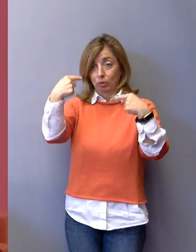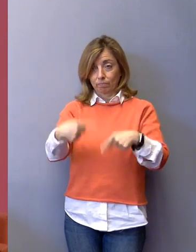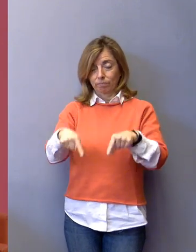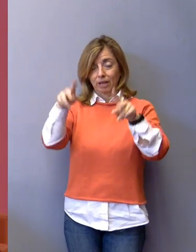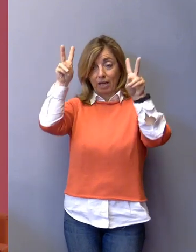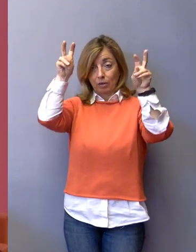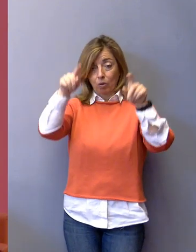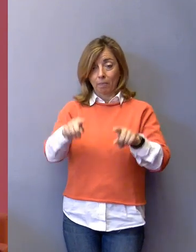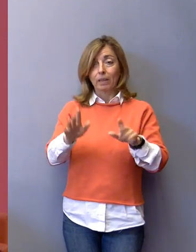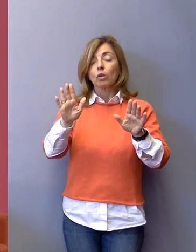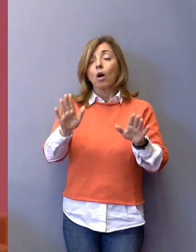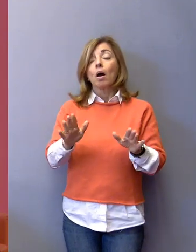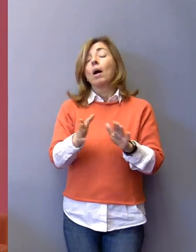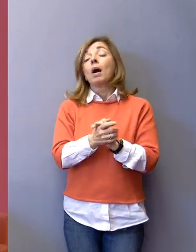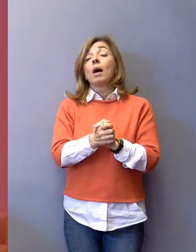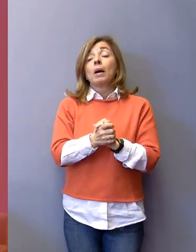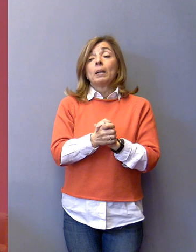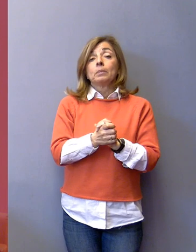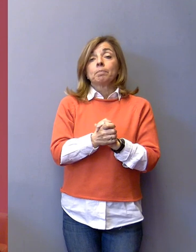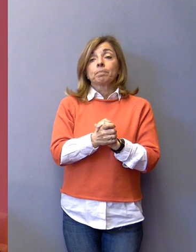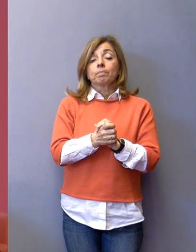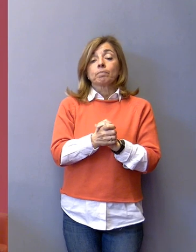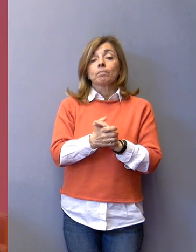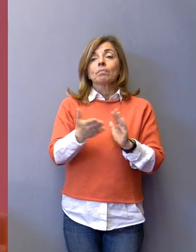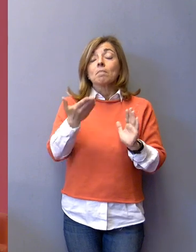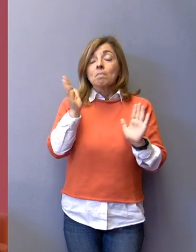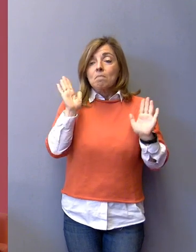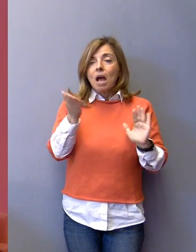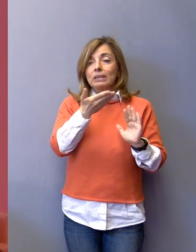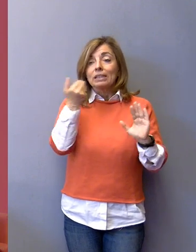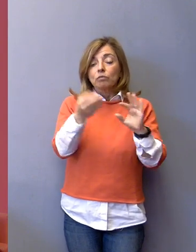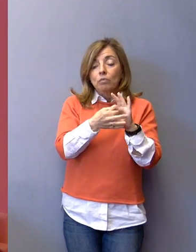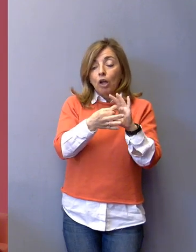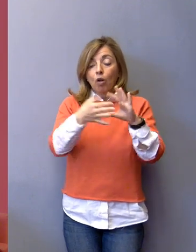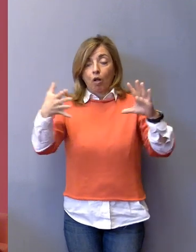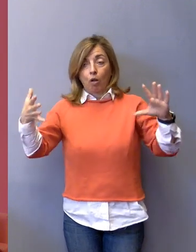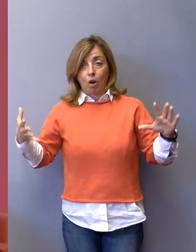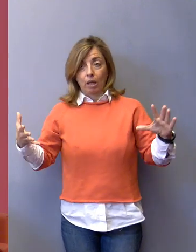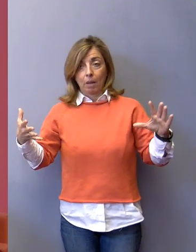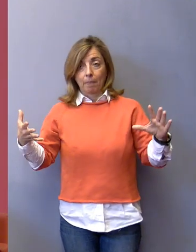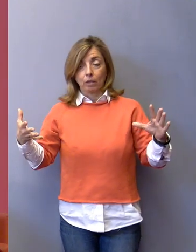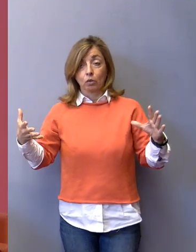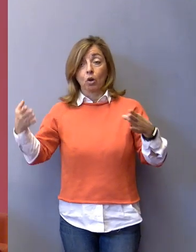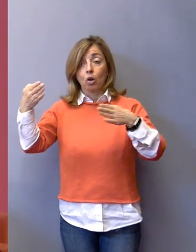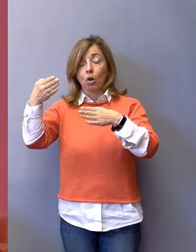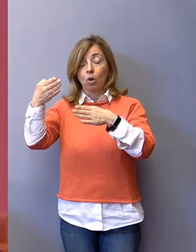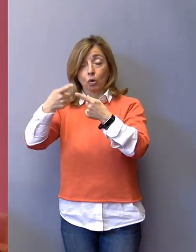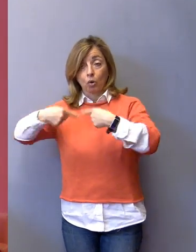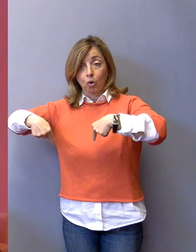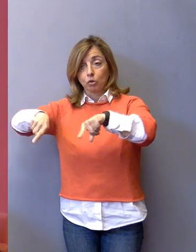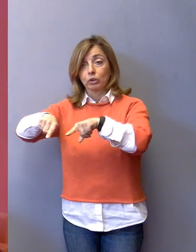svincolato da qualsiasi collegamento con consiglio dell'Autonomia locali dove